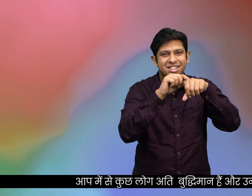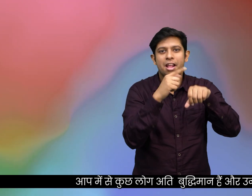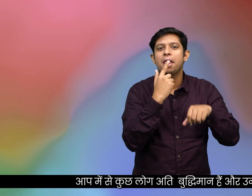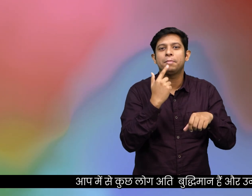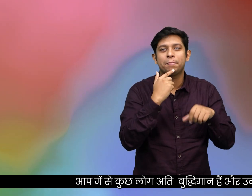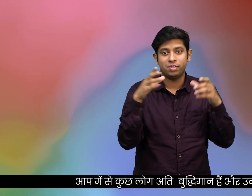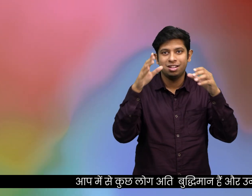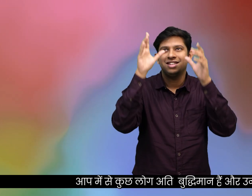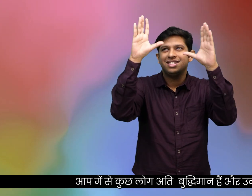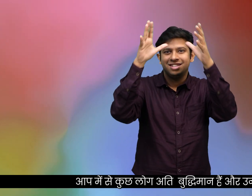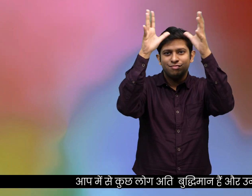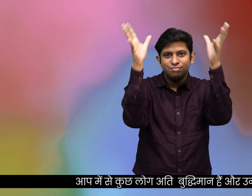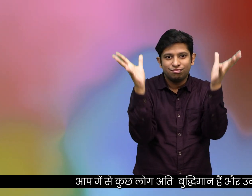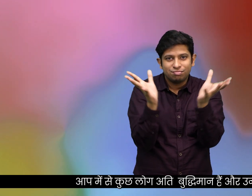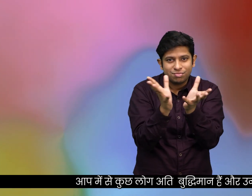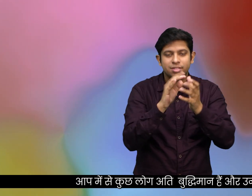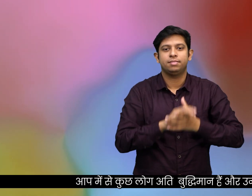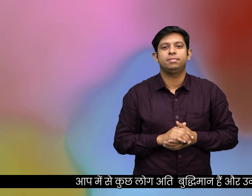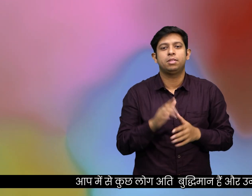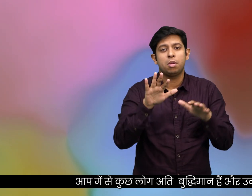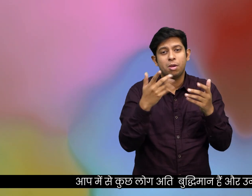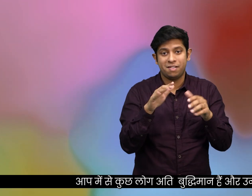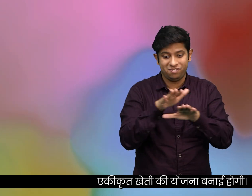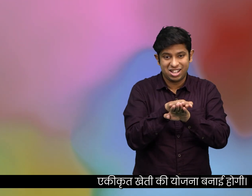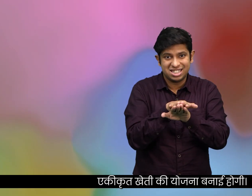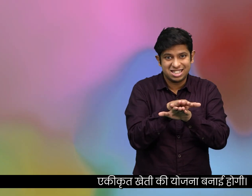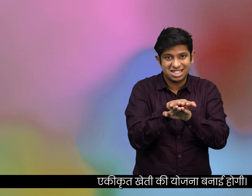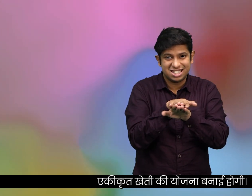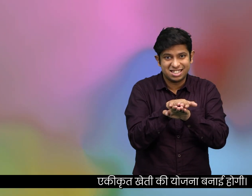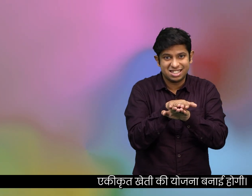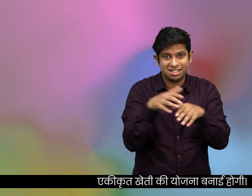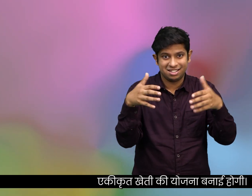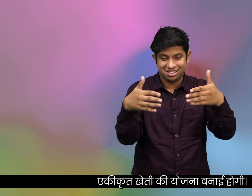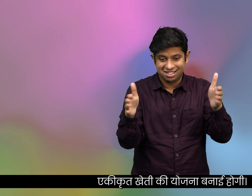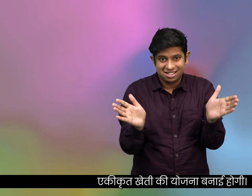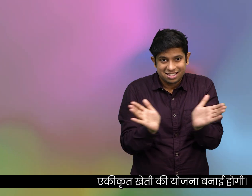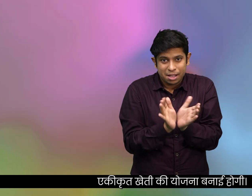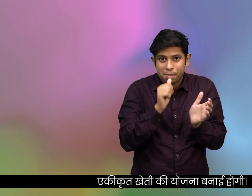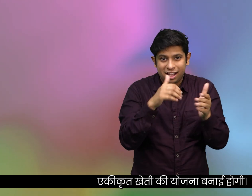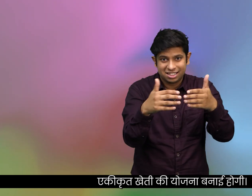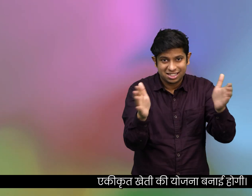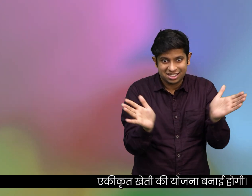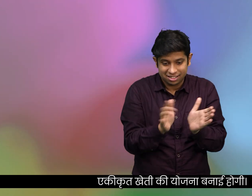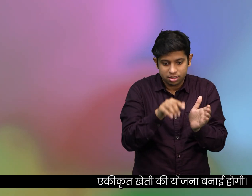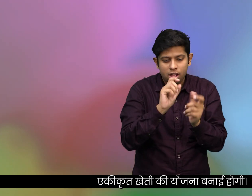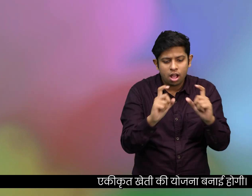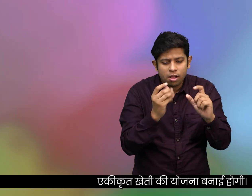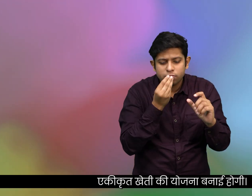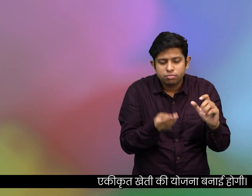लोग अति बुद्धिमान हैं और उन्होंने एकीकृत खेती की योजना बनाई होगी।